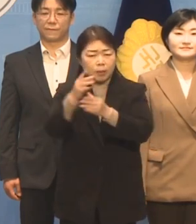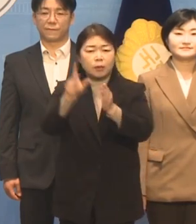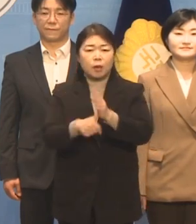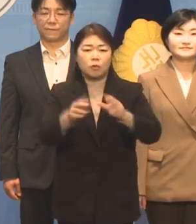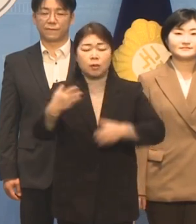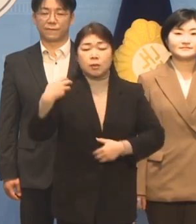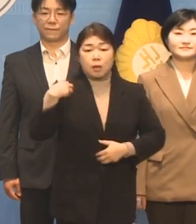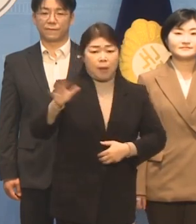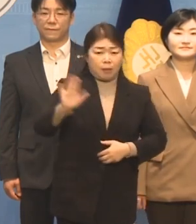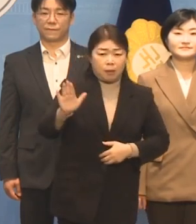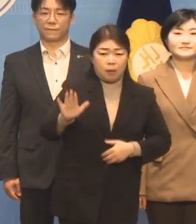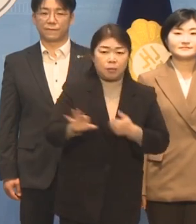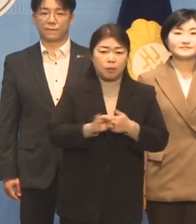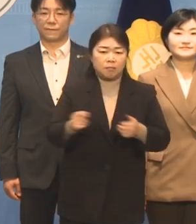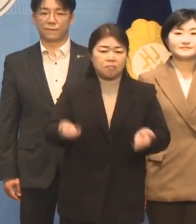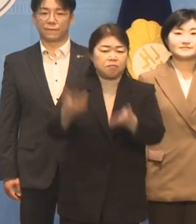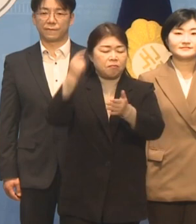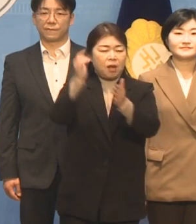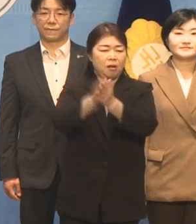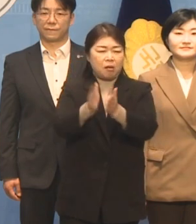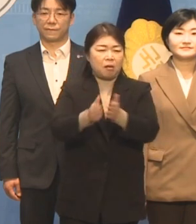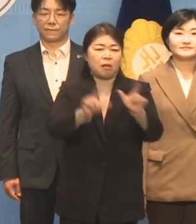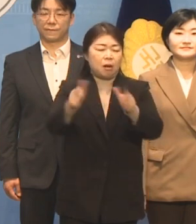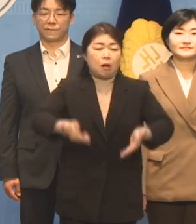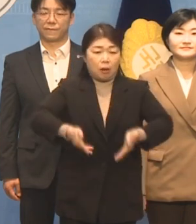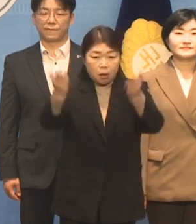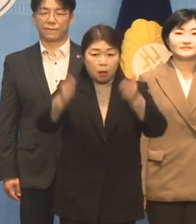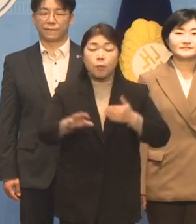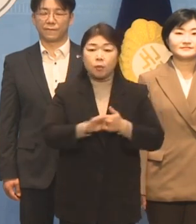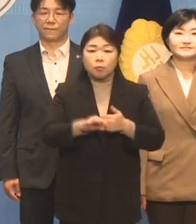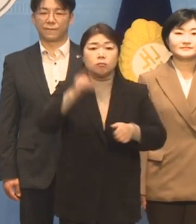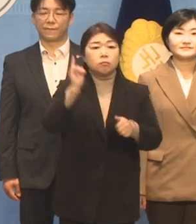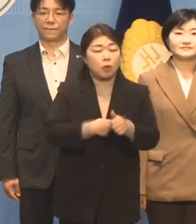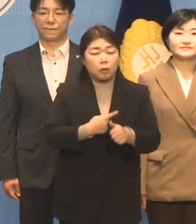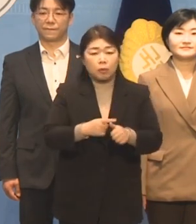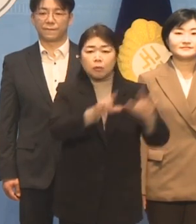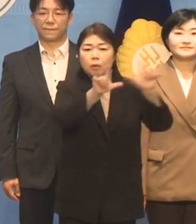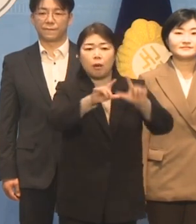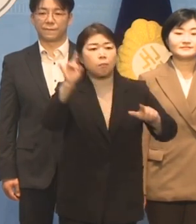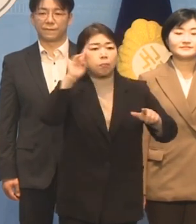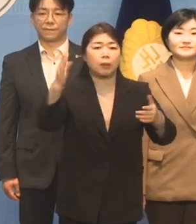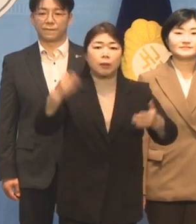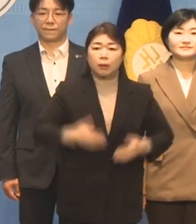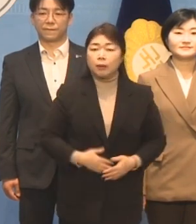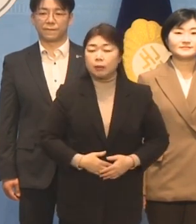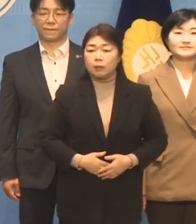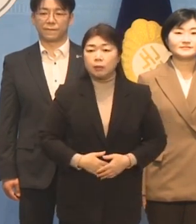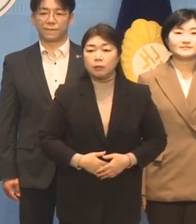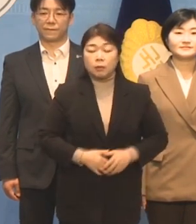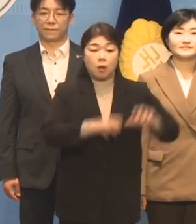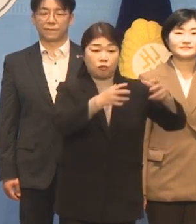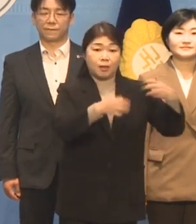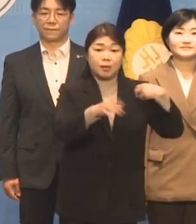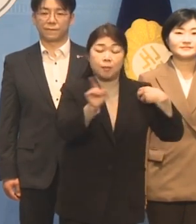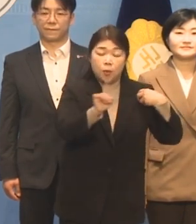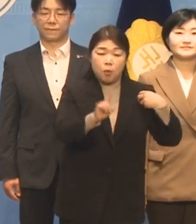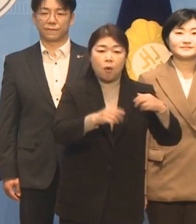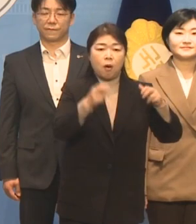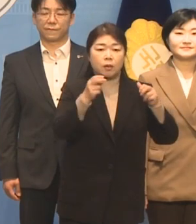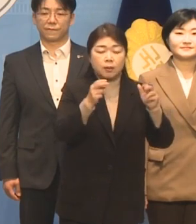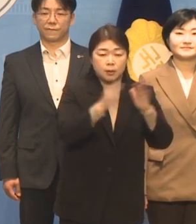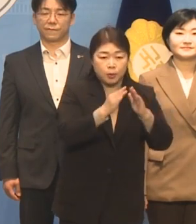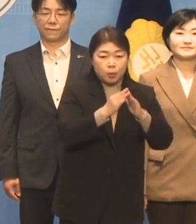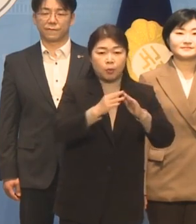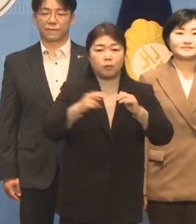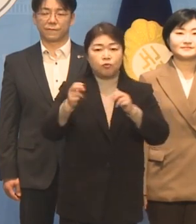불안한 각자 도생의 수렁으로 빠지게 됩니다. 국가는 의료, 주거, 교통, 금융, 소득,